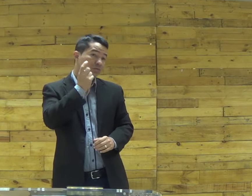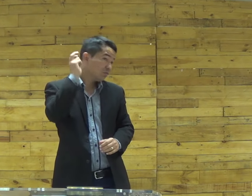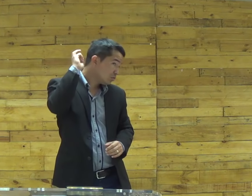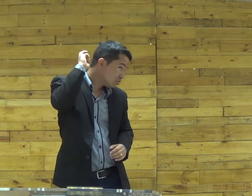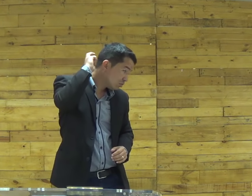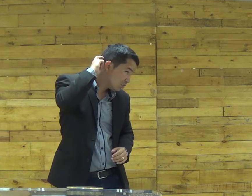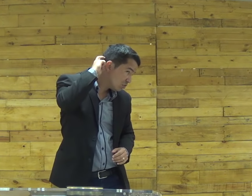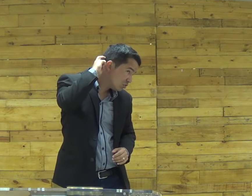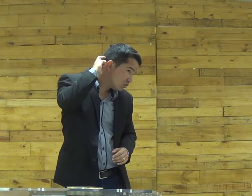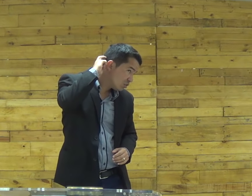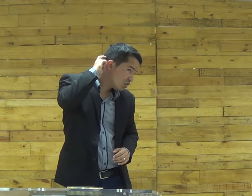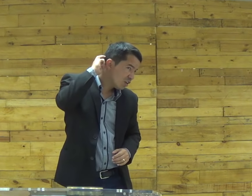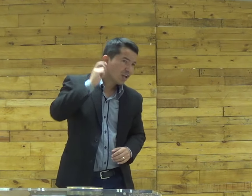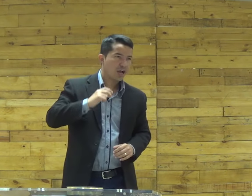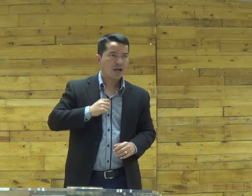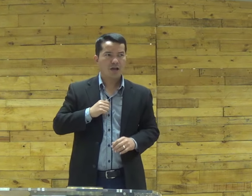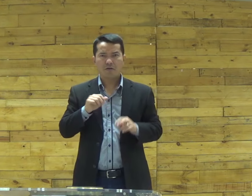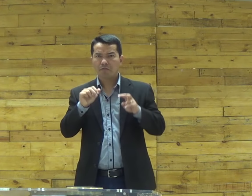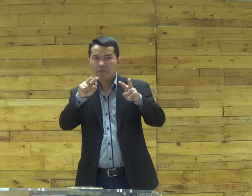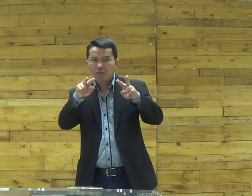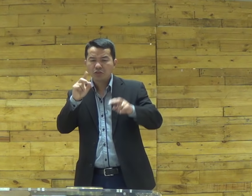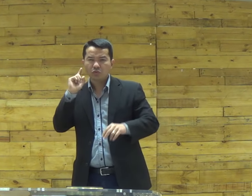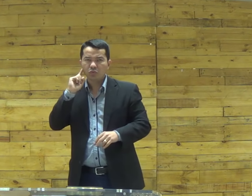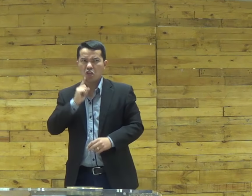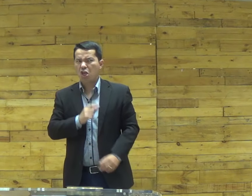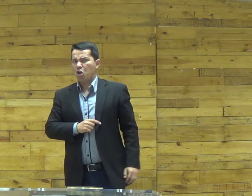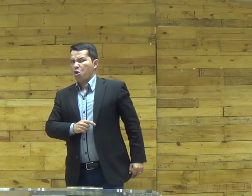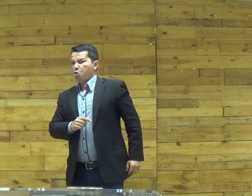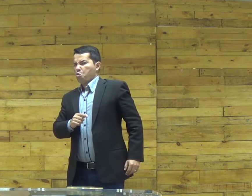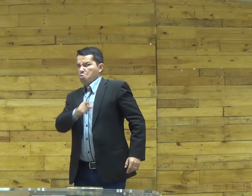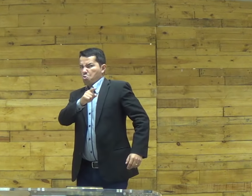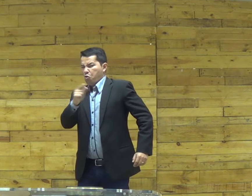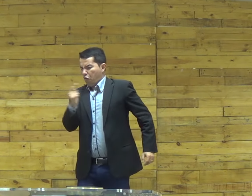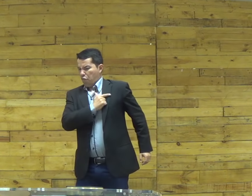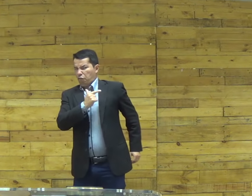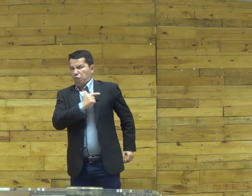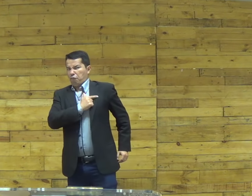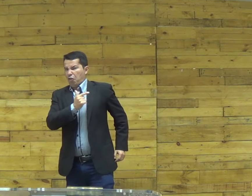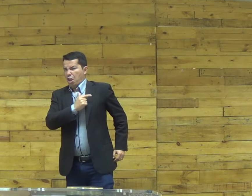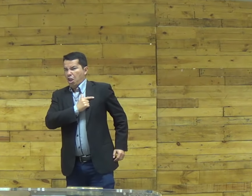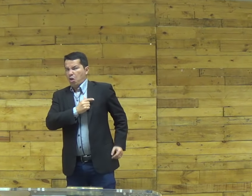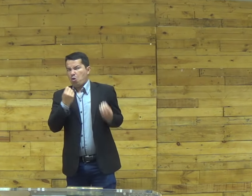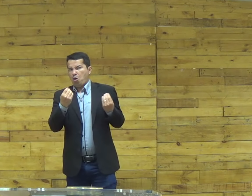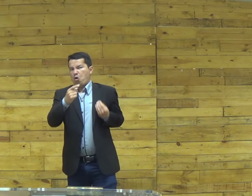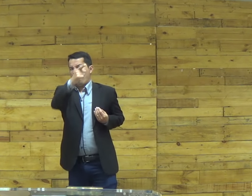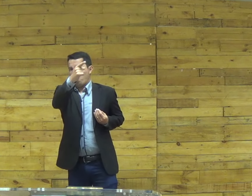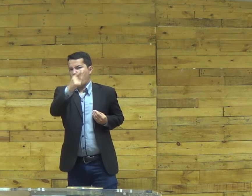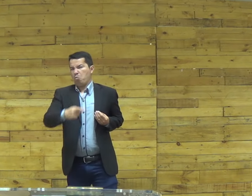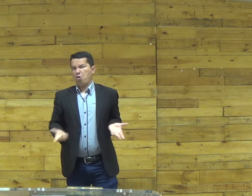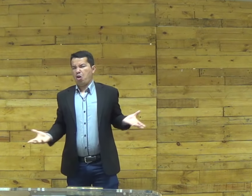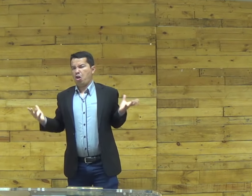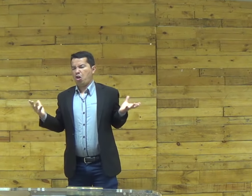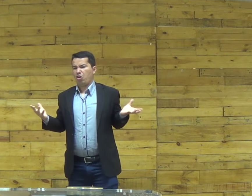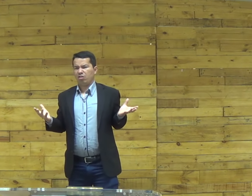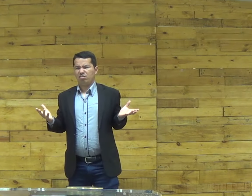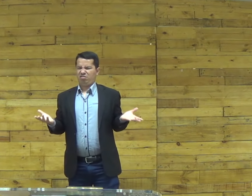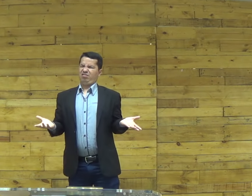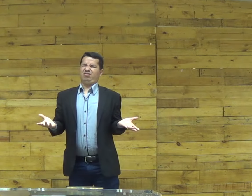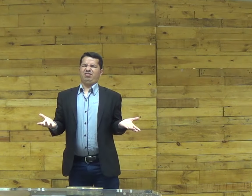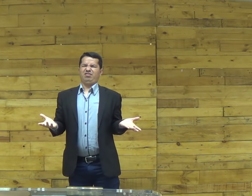às vezes nós temos surdos implantados também. E aí a gente olha assim: "Não, porque isso é feio. Como assim? Porque não é surdo? Por